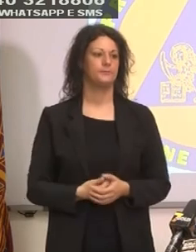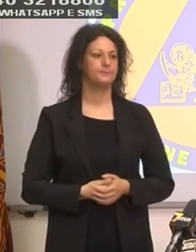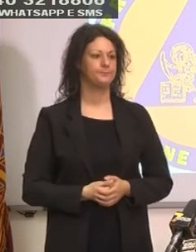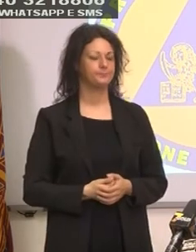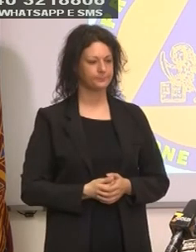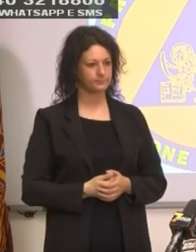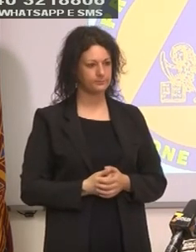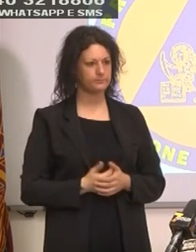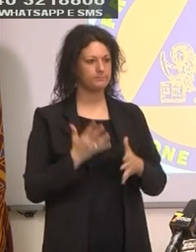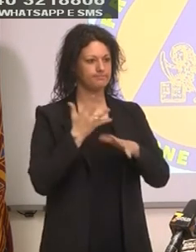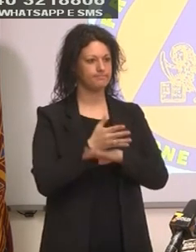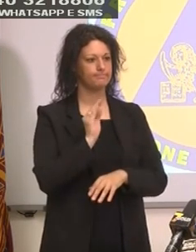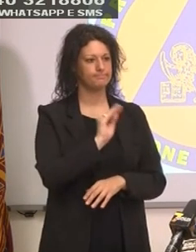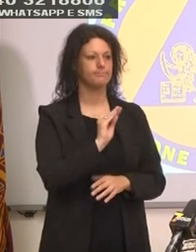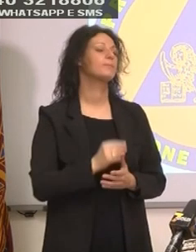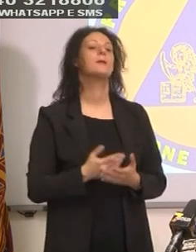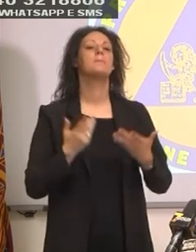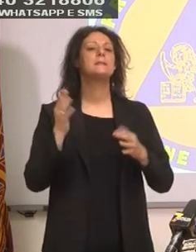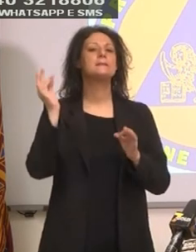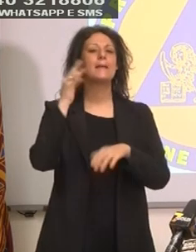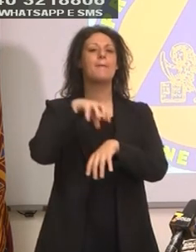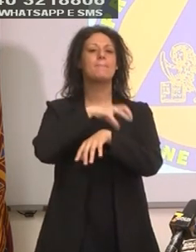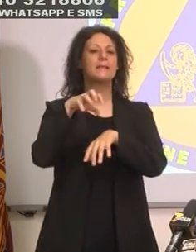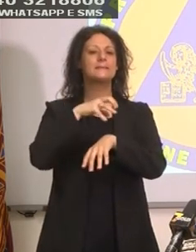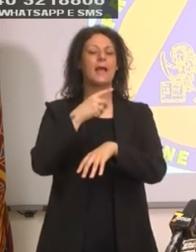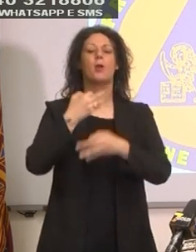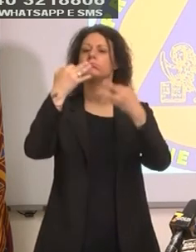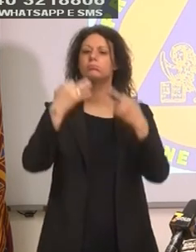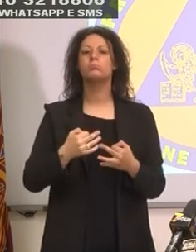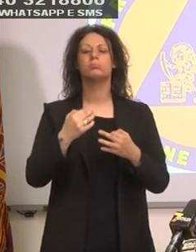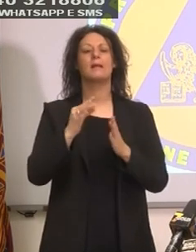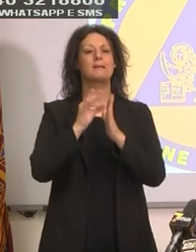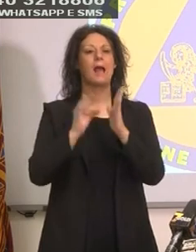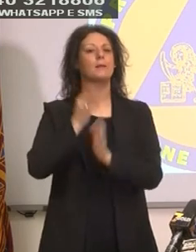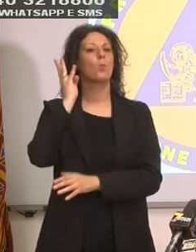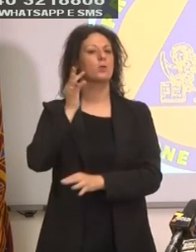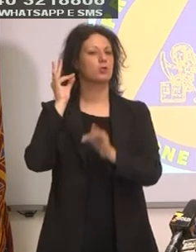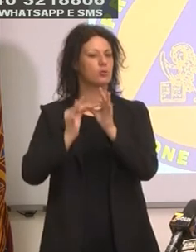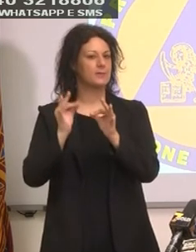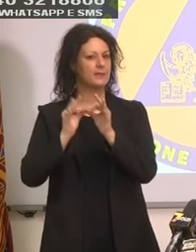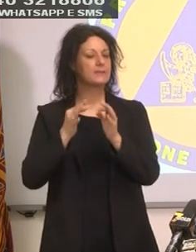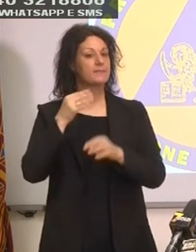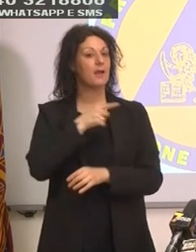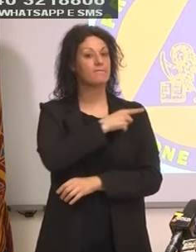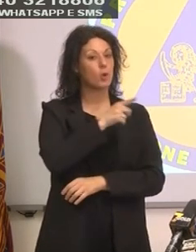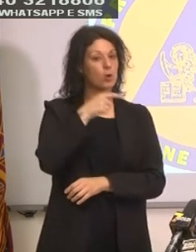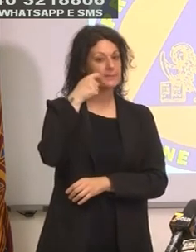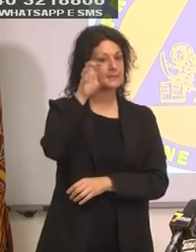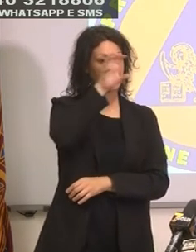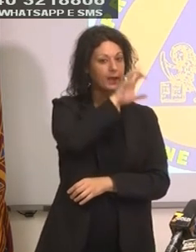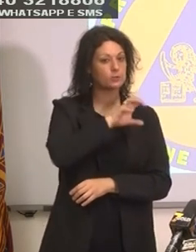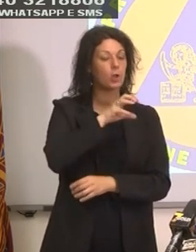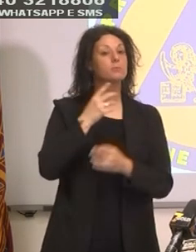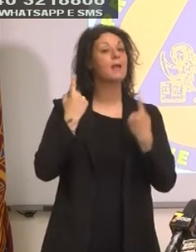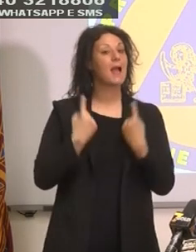il Ministero insiste su questa cosa del 14 settembre, voi non date l'ok fin quando non c'è una